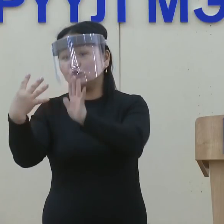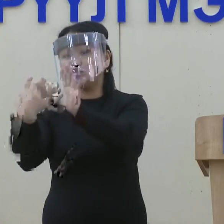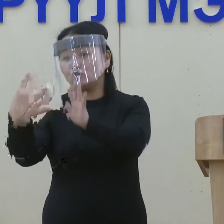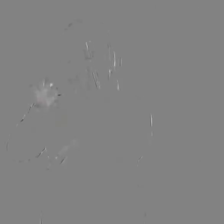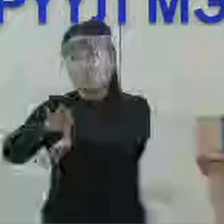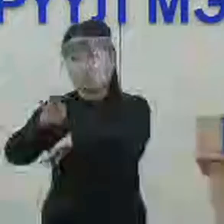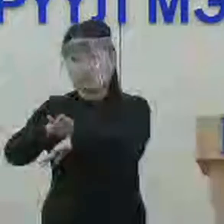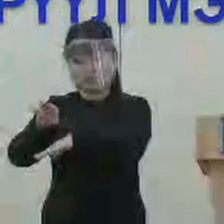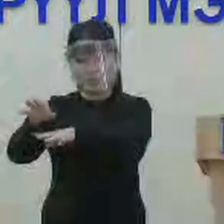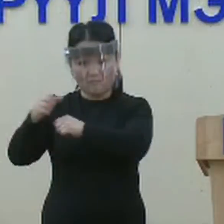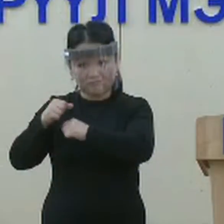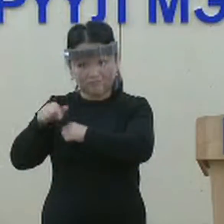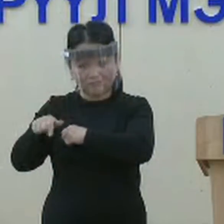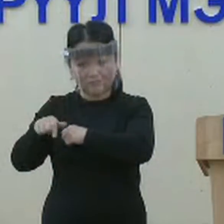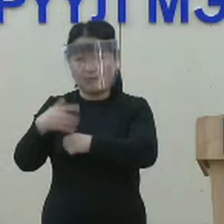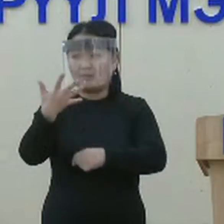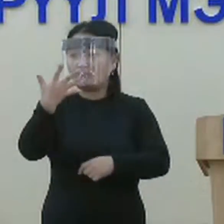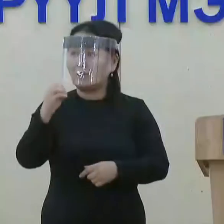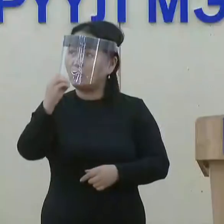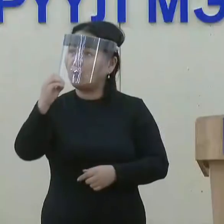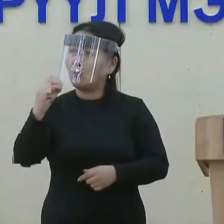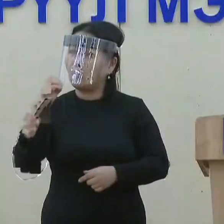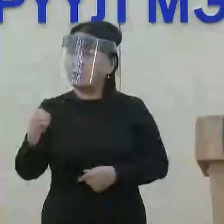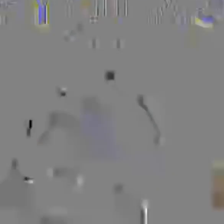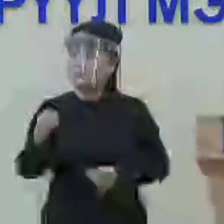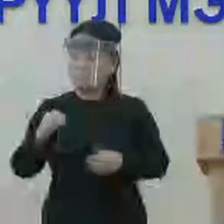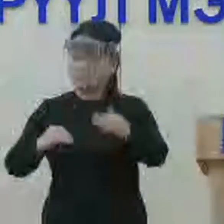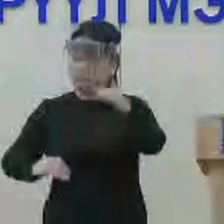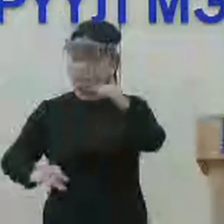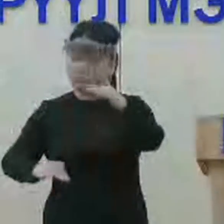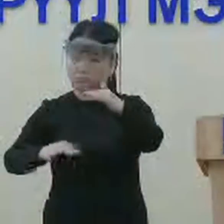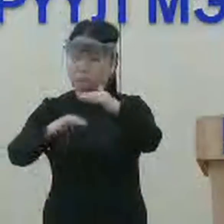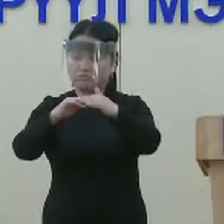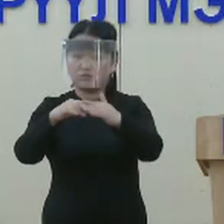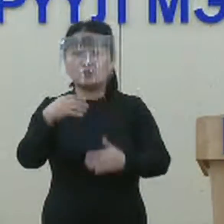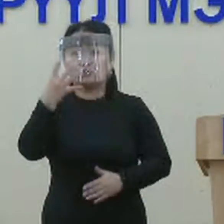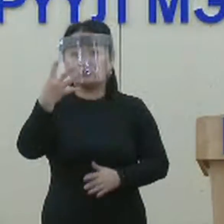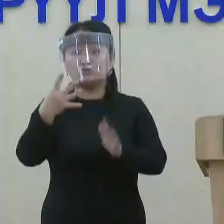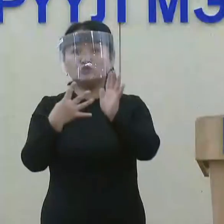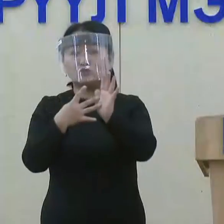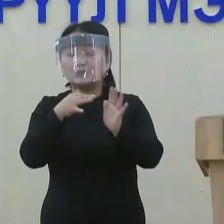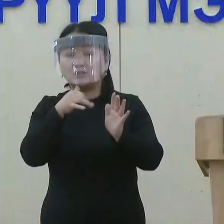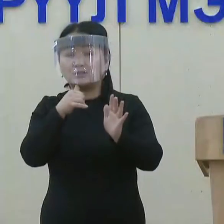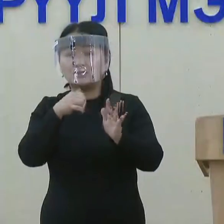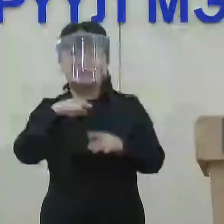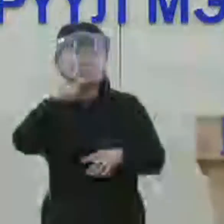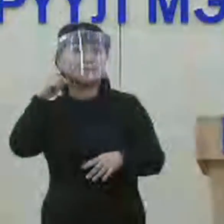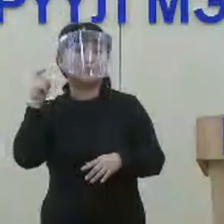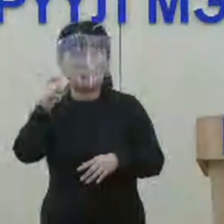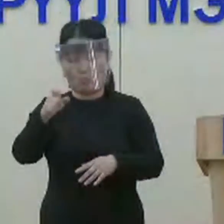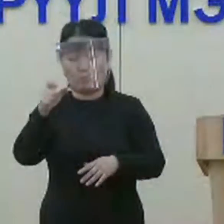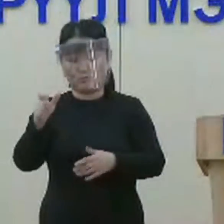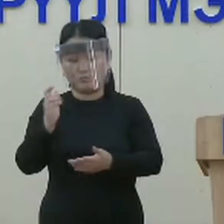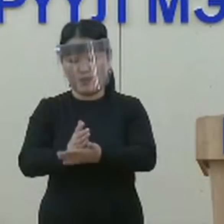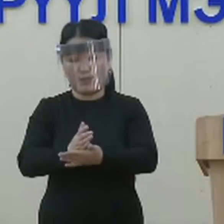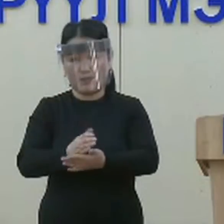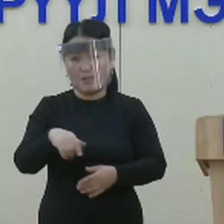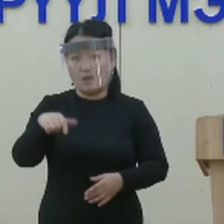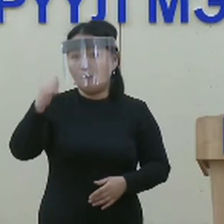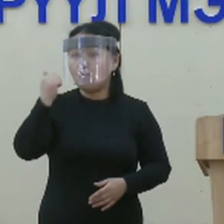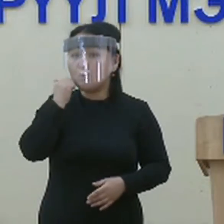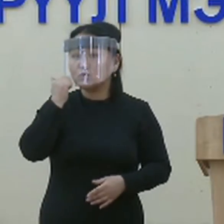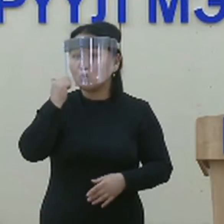энэний 50 гаруй хувь нь бол 49 хүртэлх насны эдэр насны одоо залуучууд байна. Ийм учраас